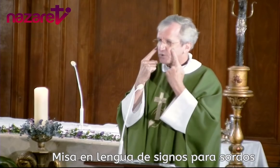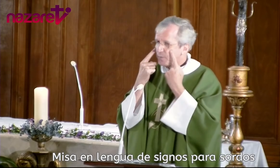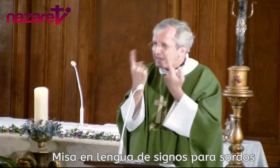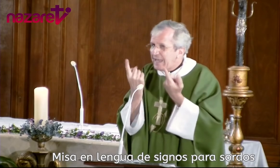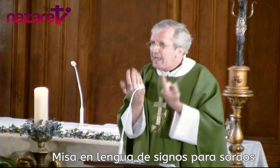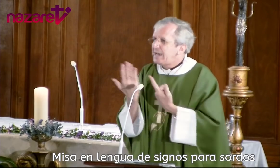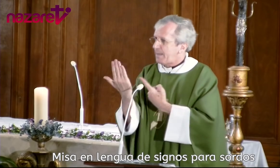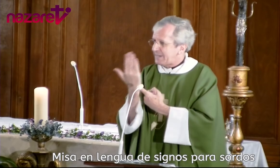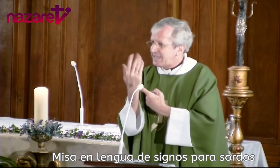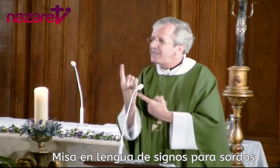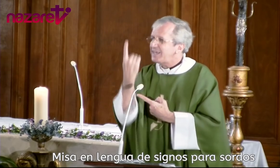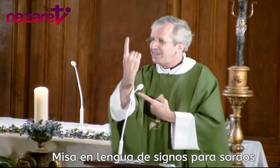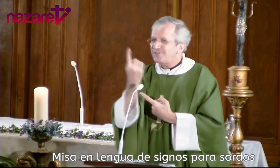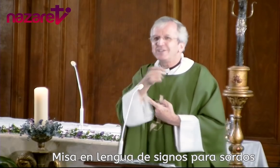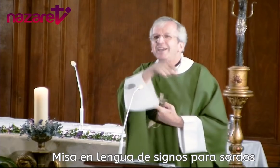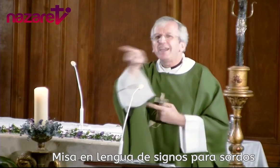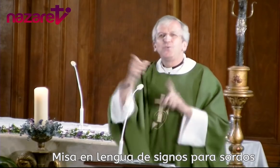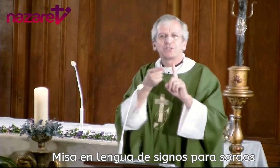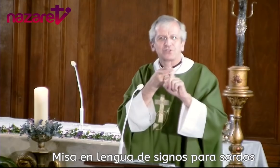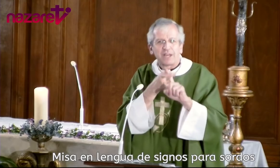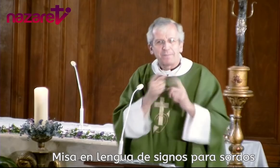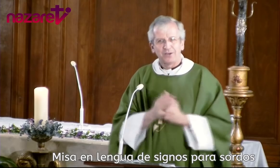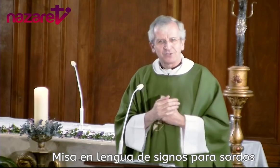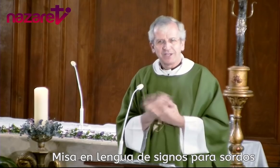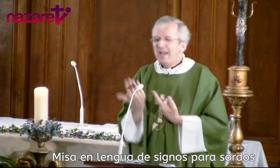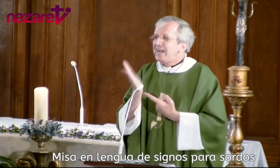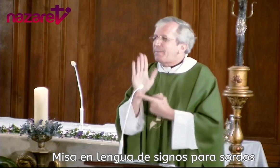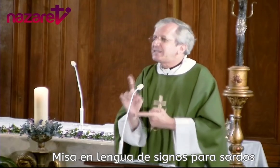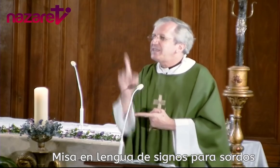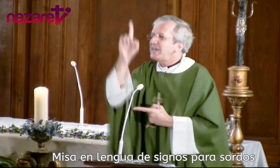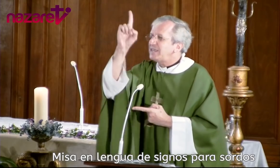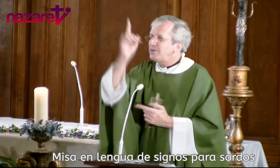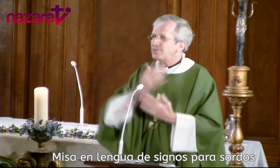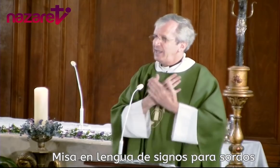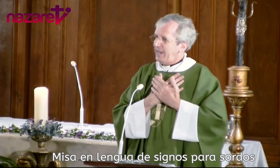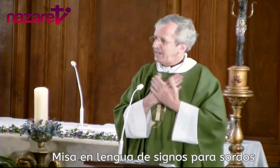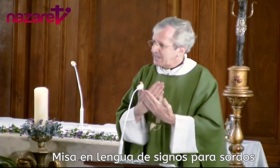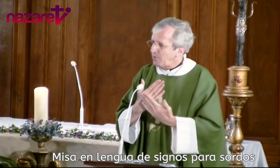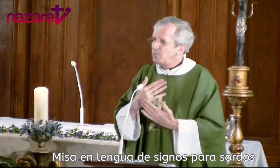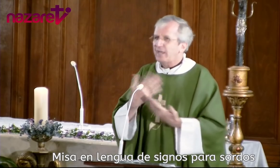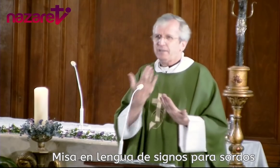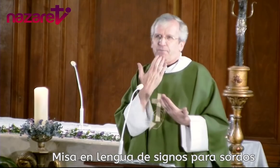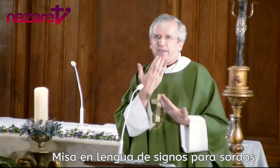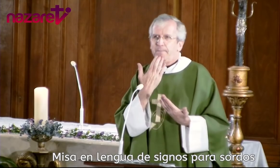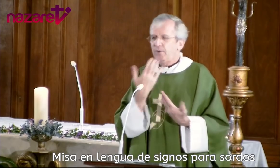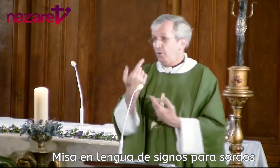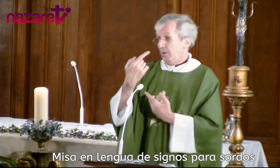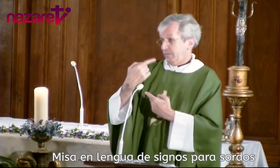descubrir la presencia de Dios en nuestros hermanos, la presencia de Dios en esa voluntad, por ejemplo, de los